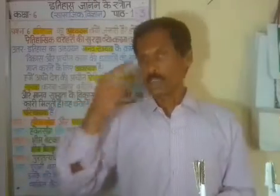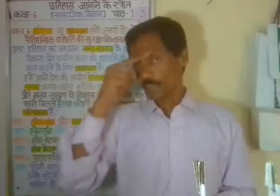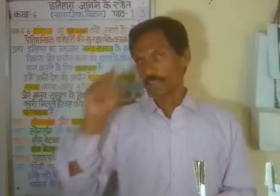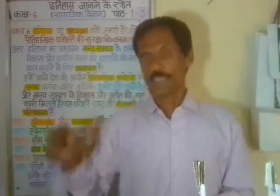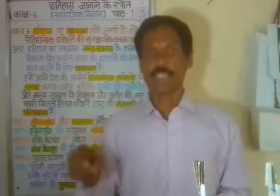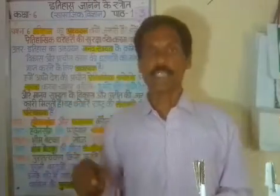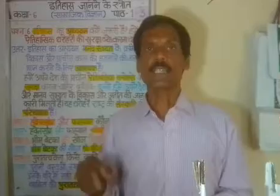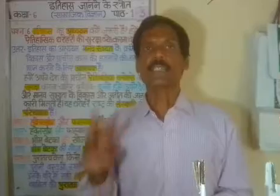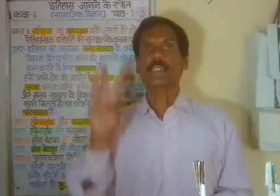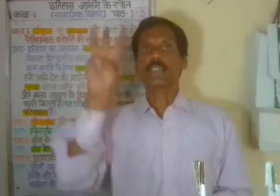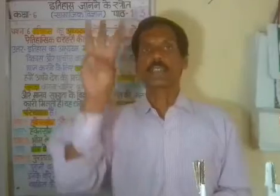श्री